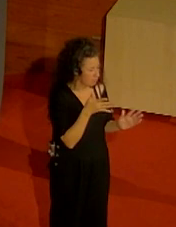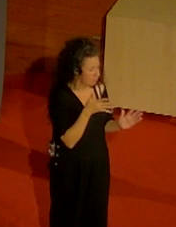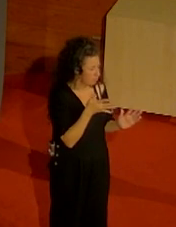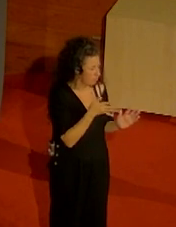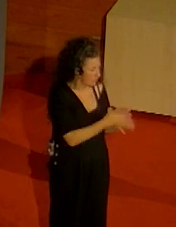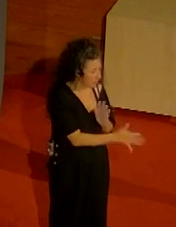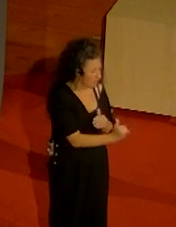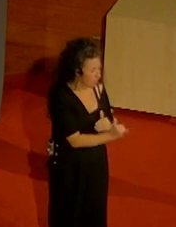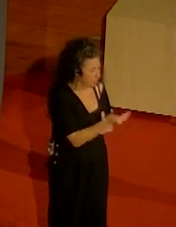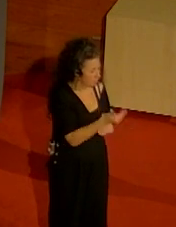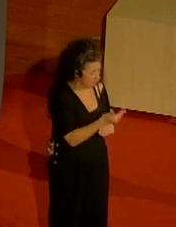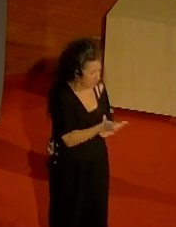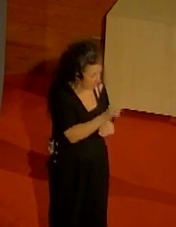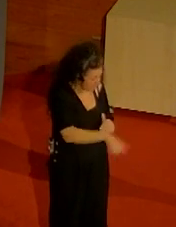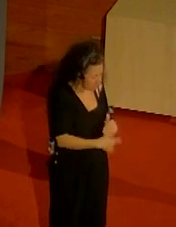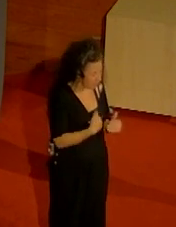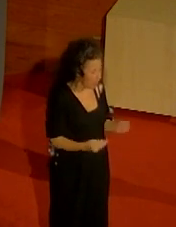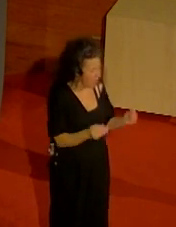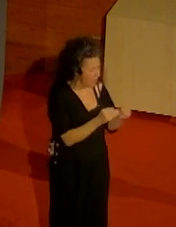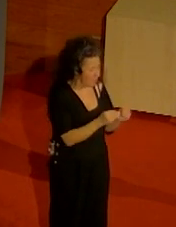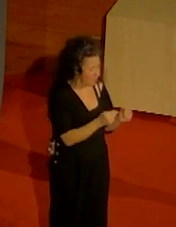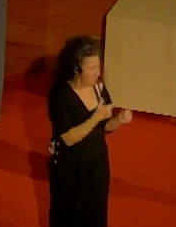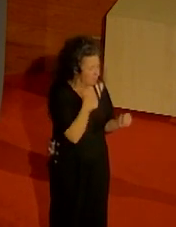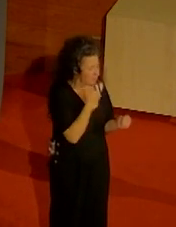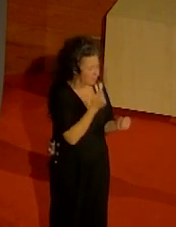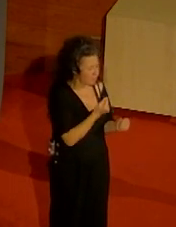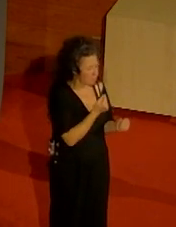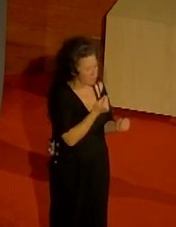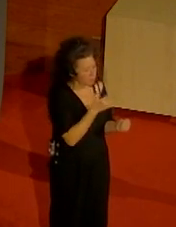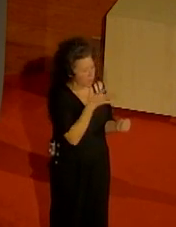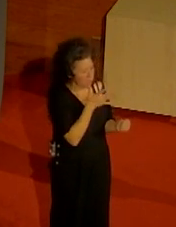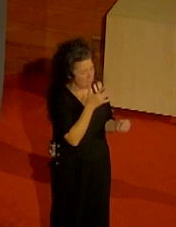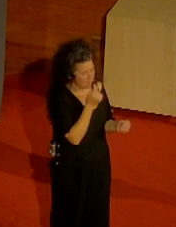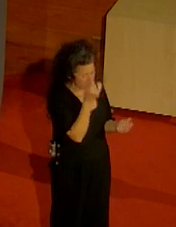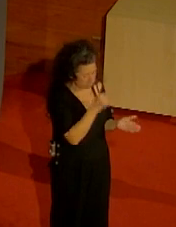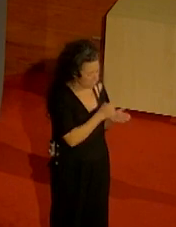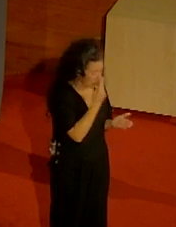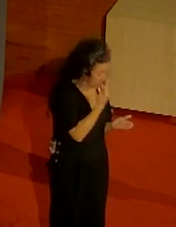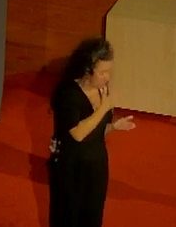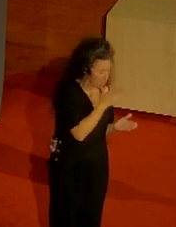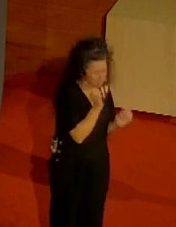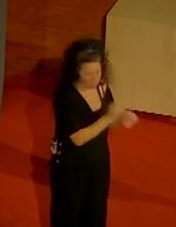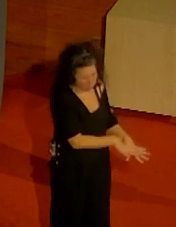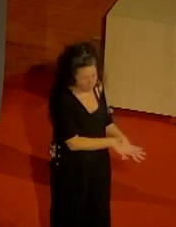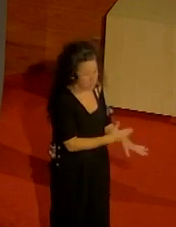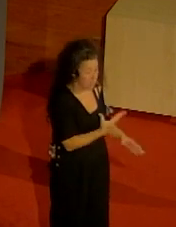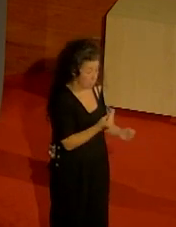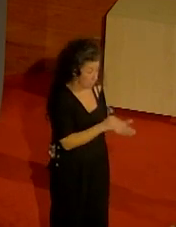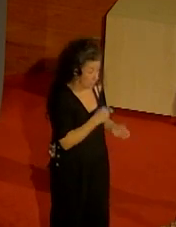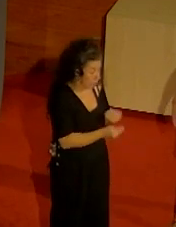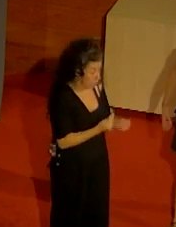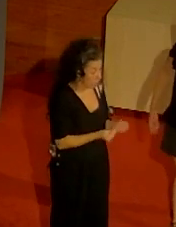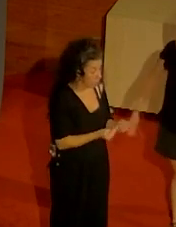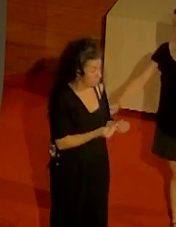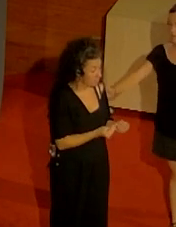pues, me gusta que no sea algo de, pues, usar y tirar, ¿no? Aunque lo he hecho muchas veces también, ¿eh? Sino que sea algo que, bueno, luego pasa